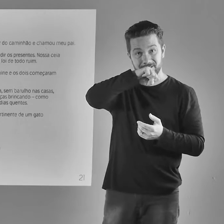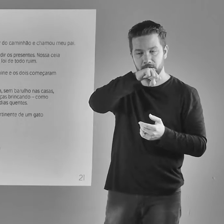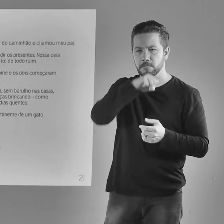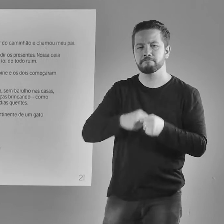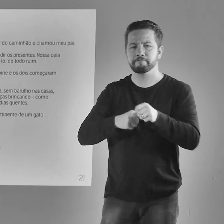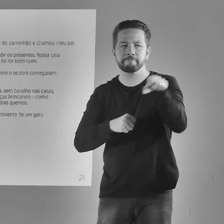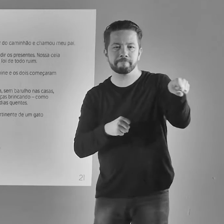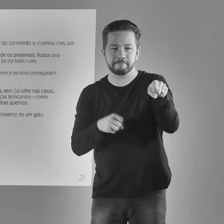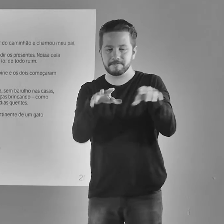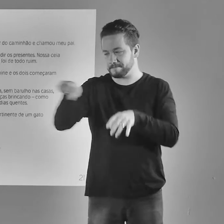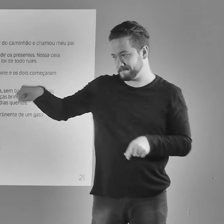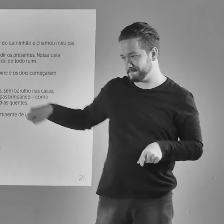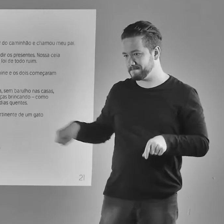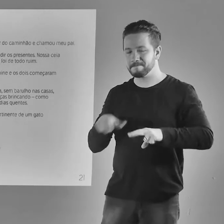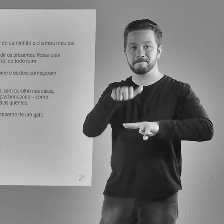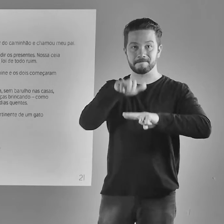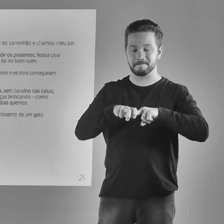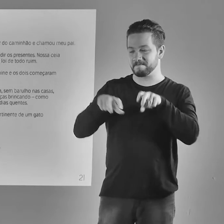e eles começaram a partilha.